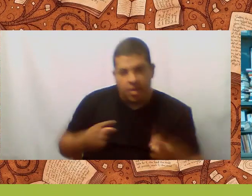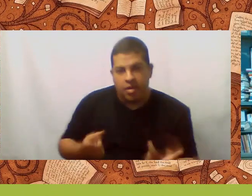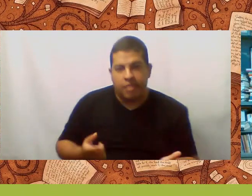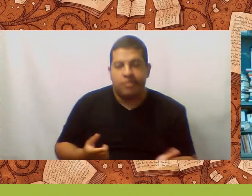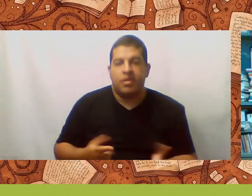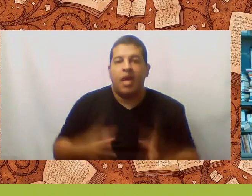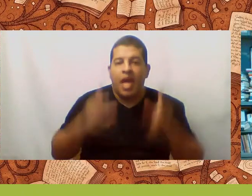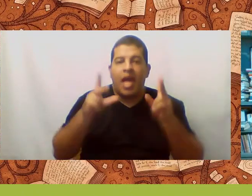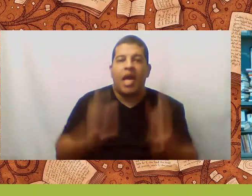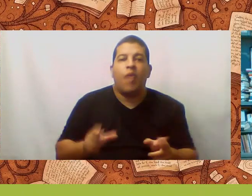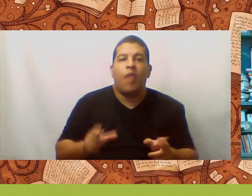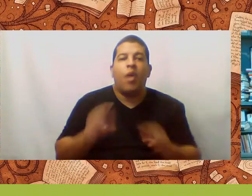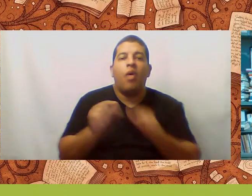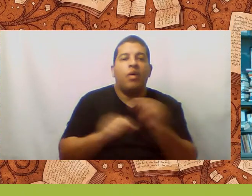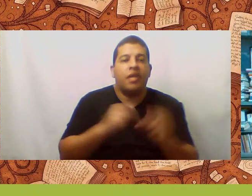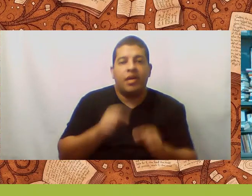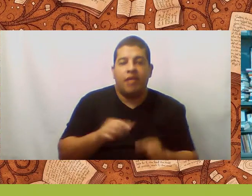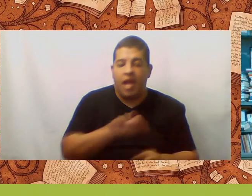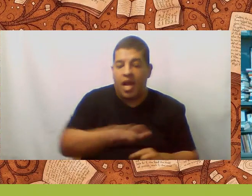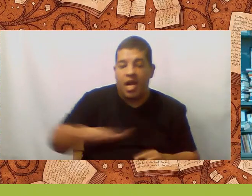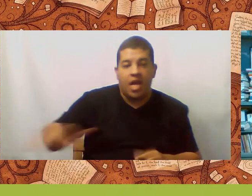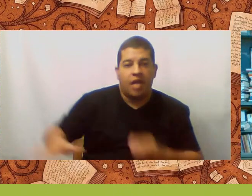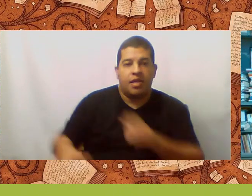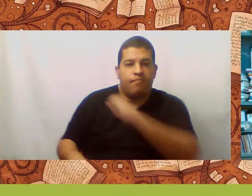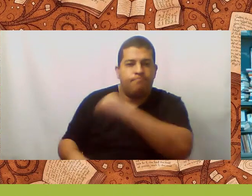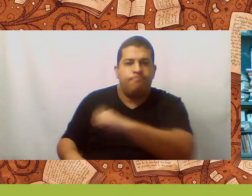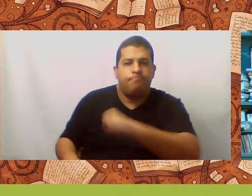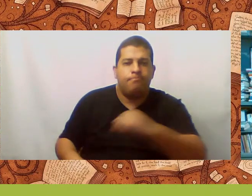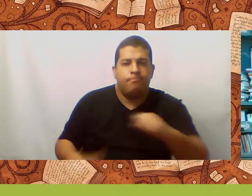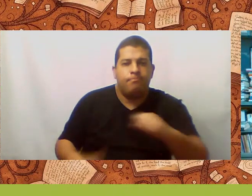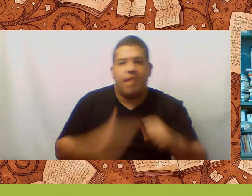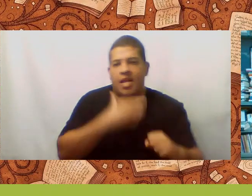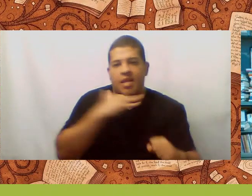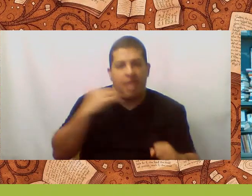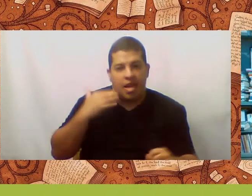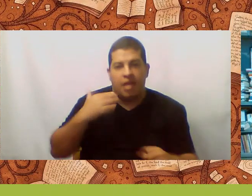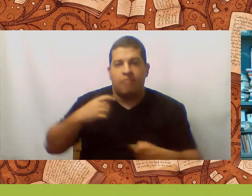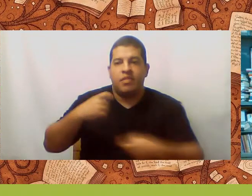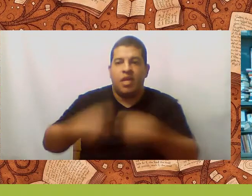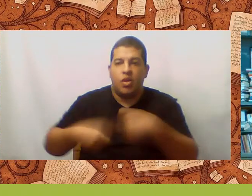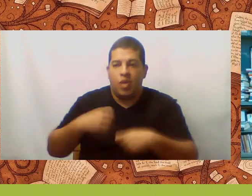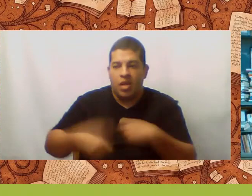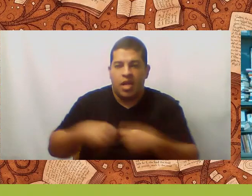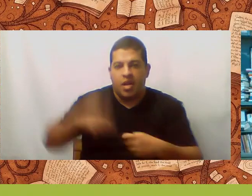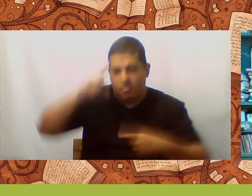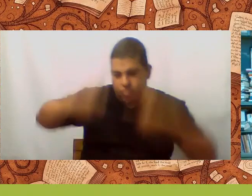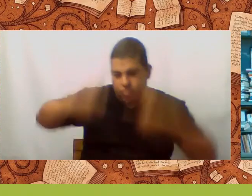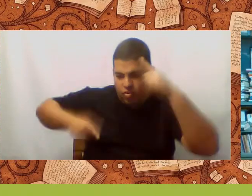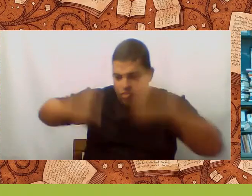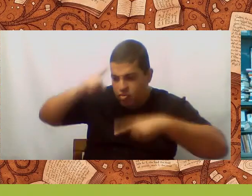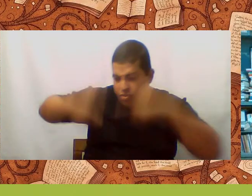crianças através dessa dominação sexual. Então, nesse sentido, o que se